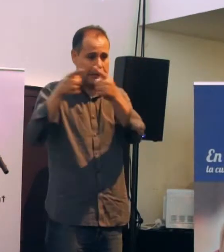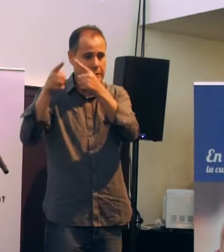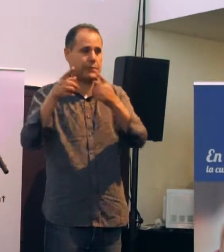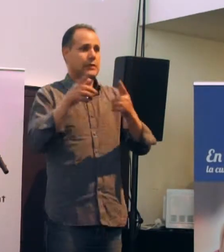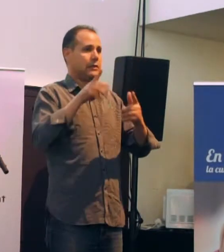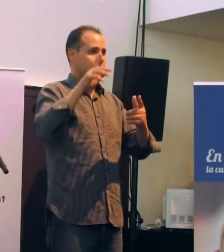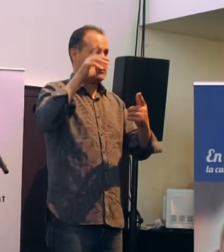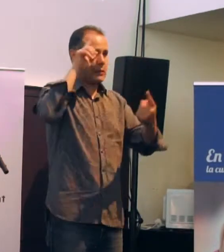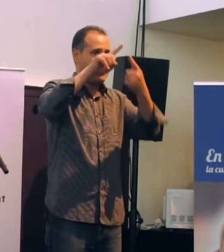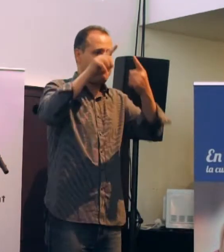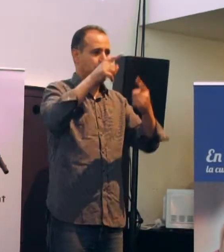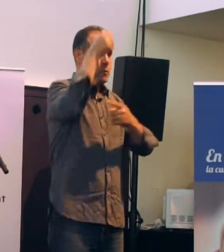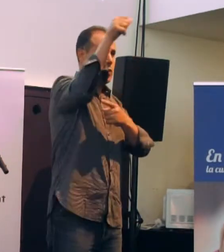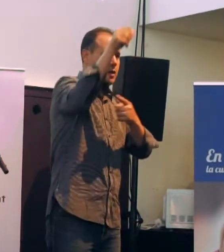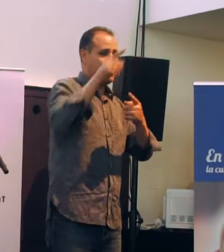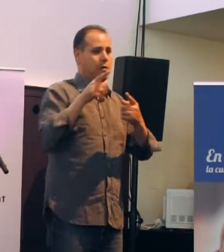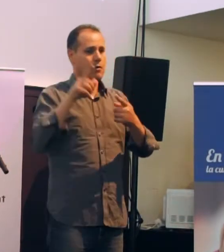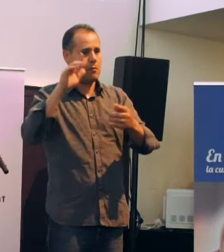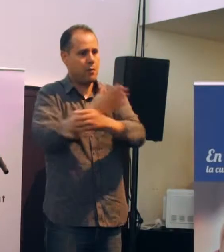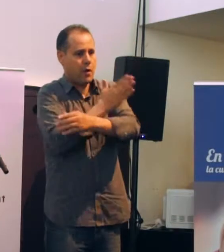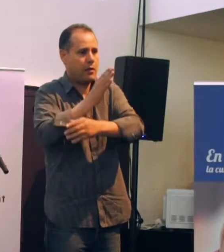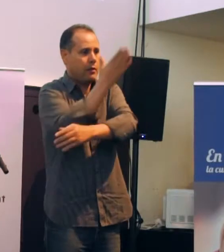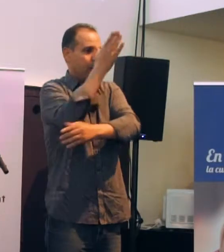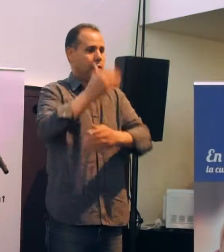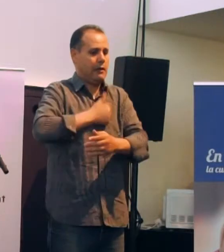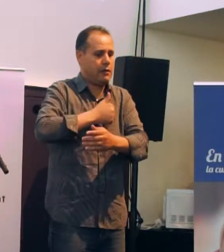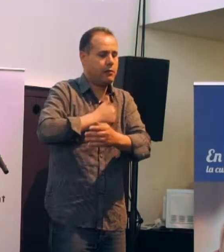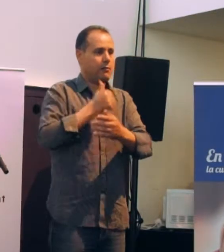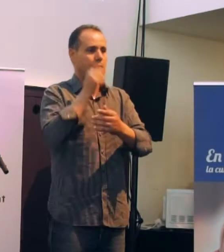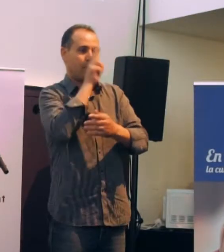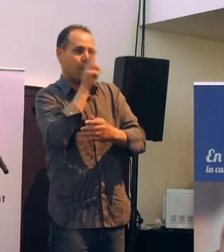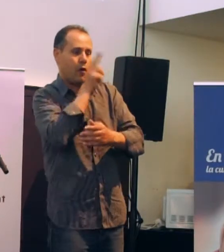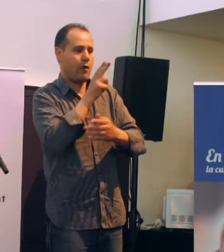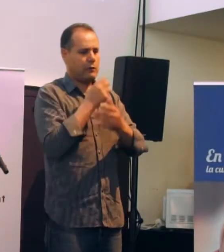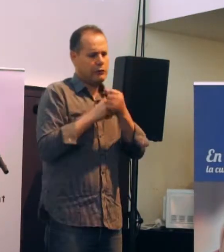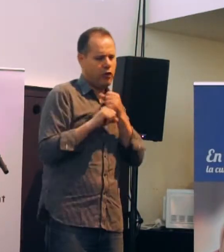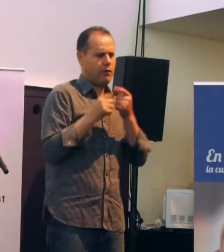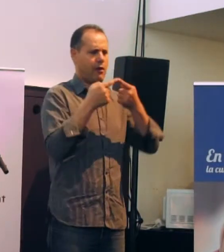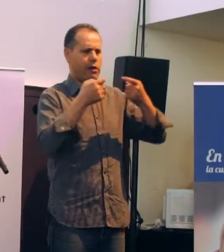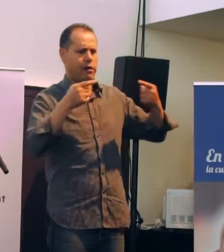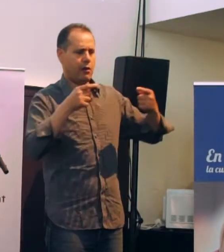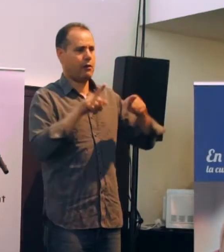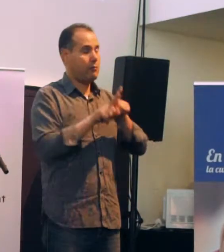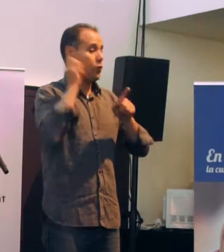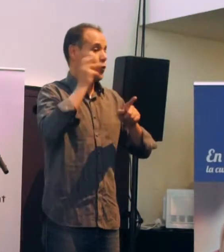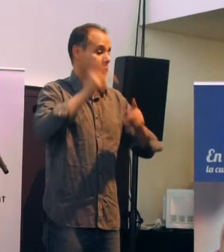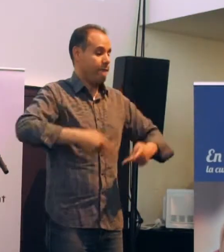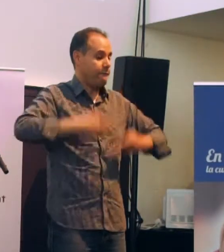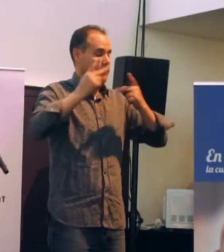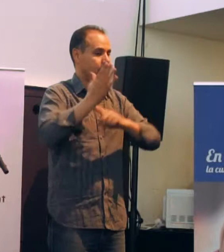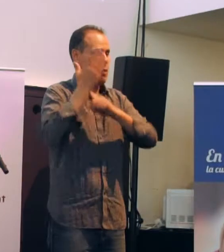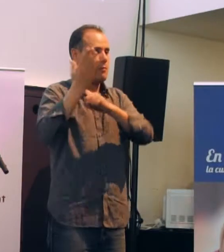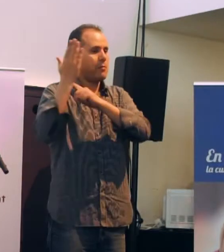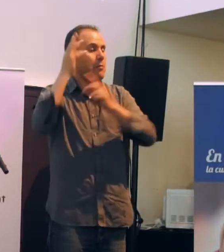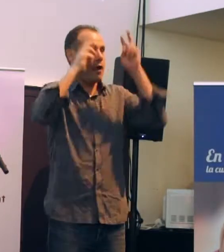uniques, poétiques, intimes, drôles ou parfois dérangeants, qui sont autant d'interprétations de nos quotidiens, de nos